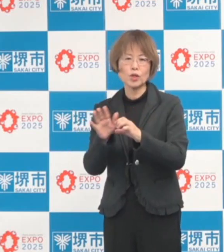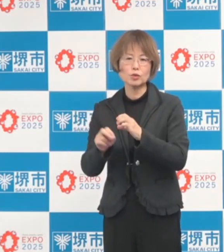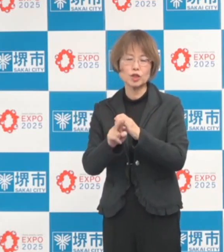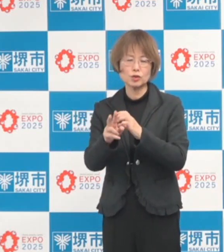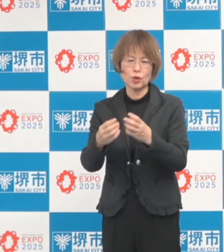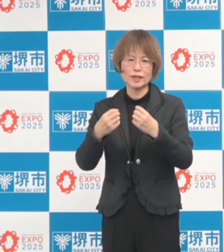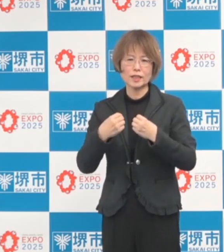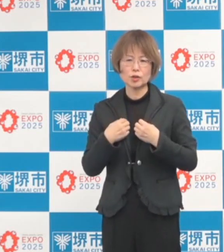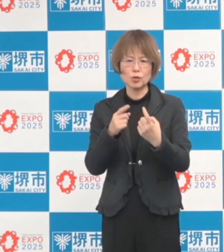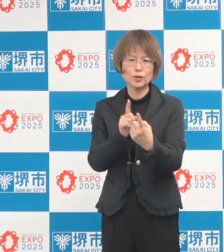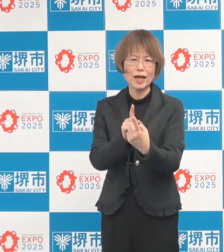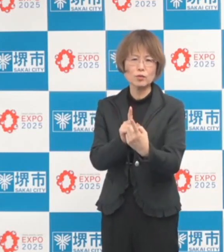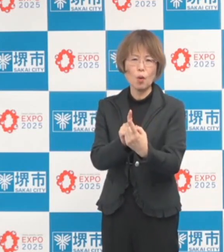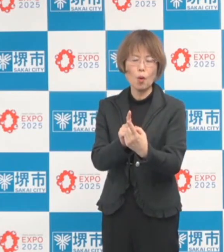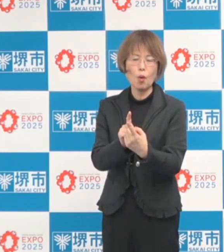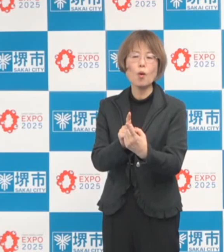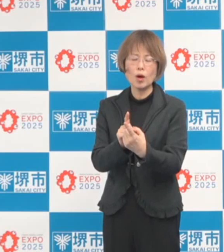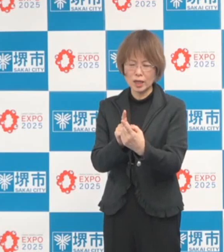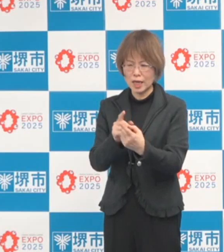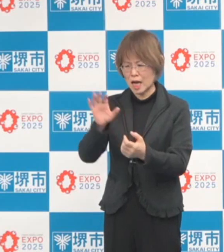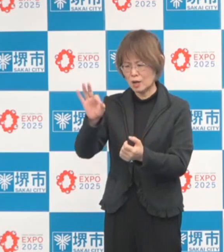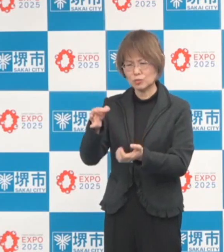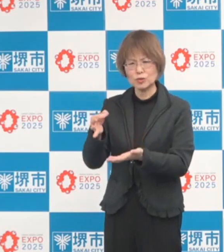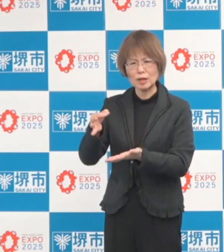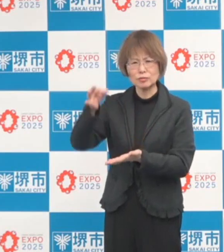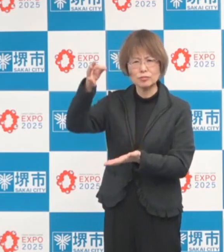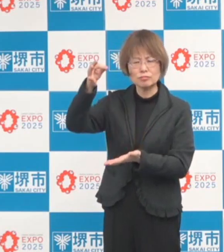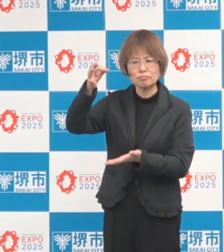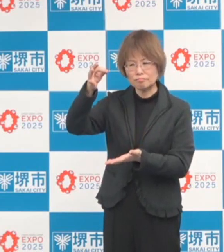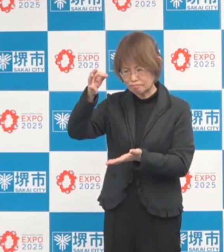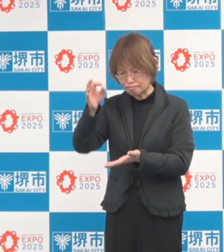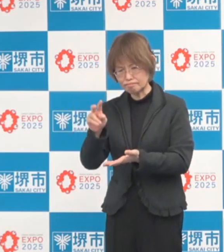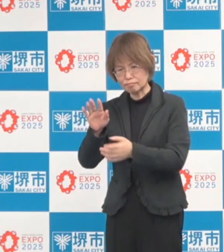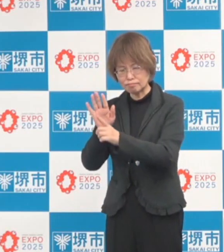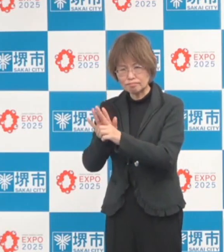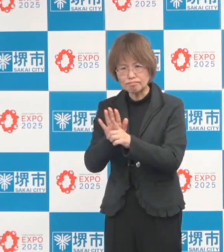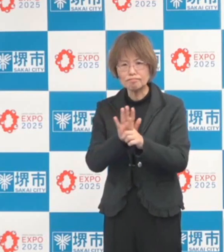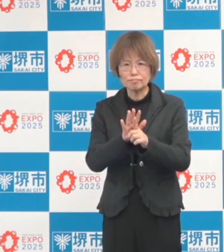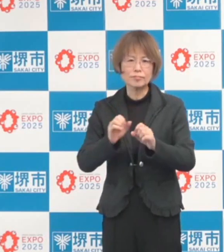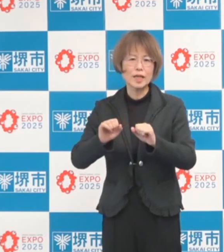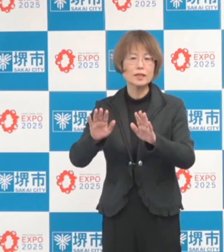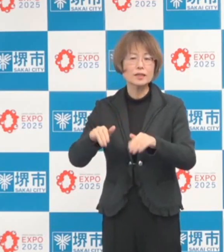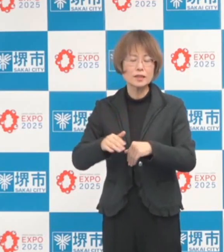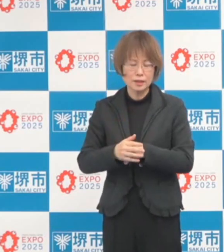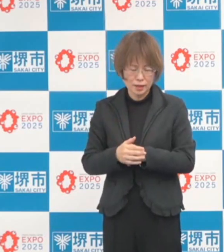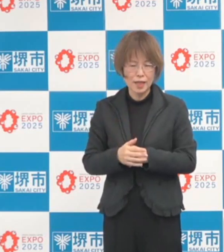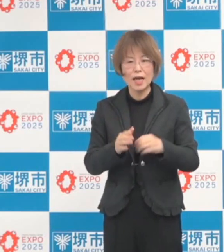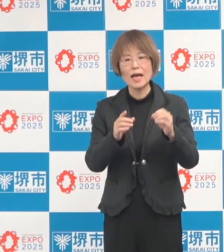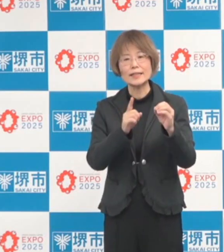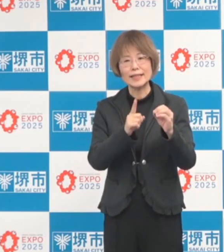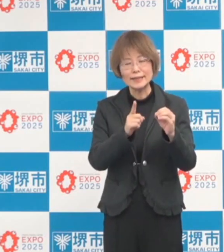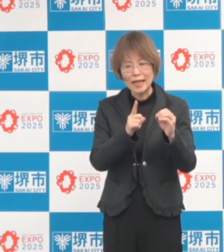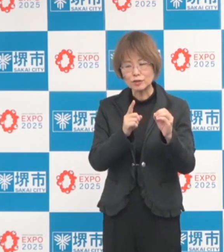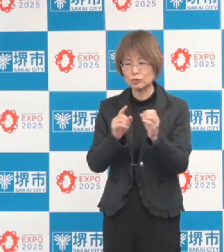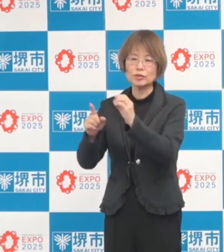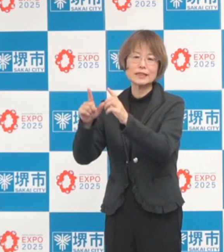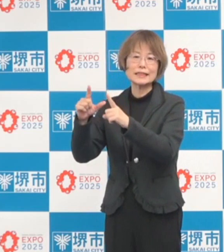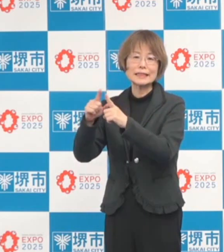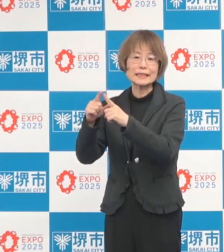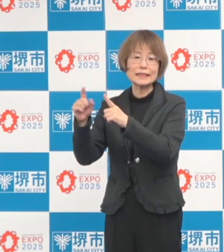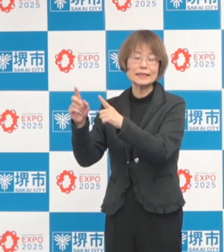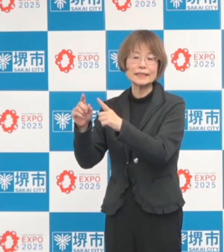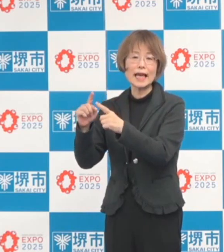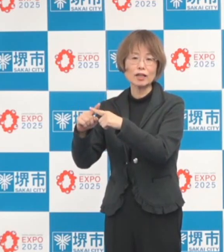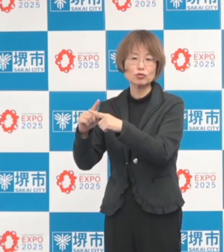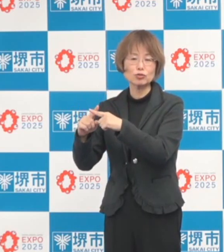への対応、昨今の物価高騰への対策に注力をしてまいりました。またデジタル化や DX の推進、情報発